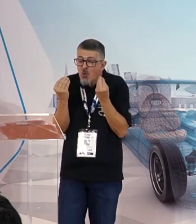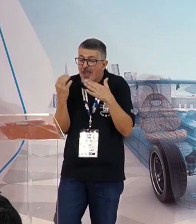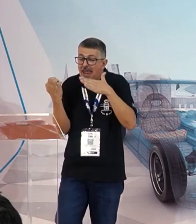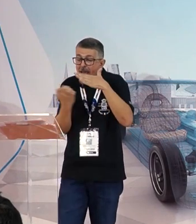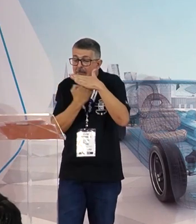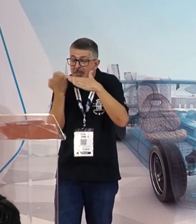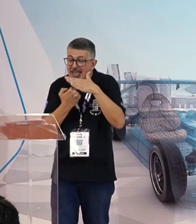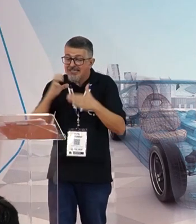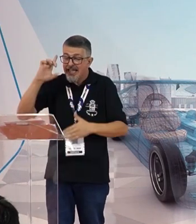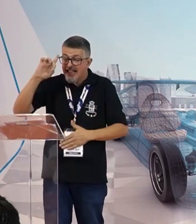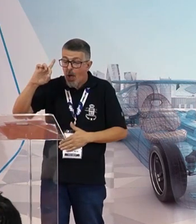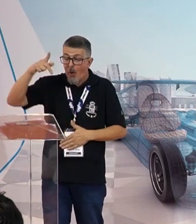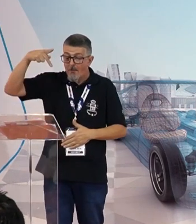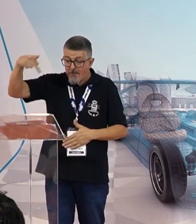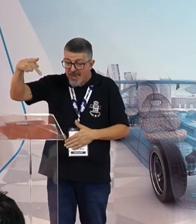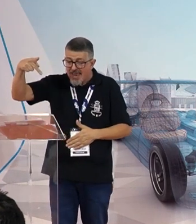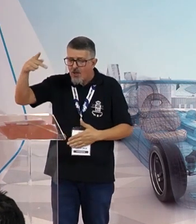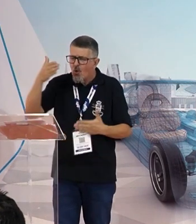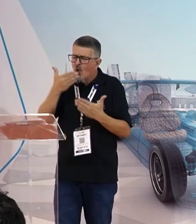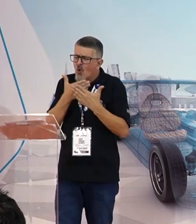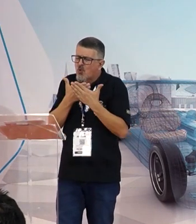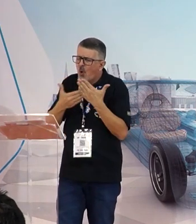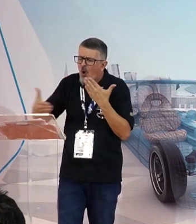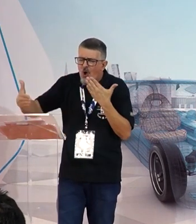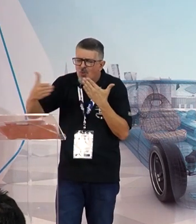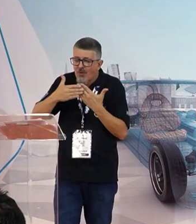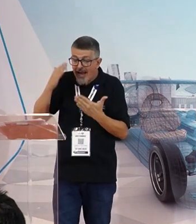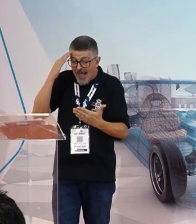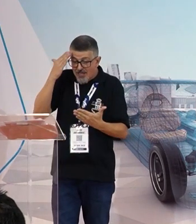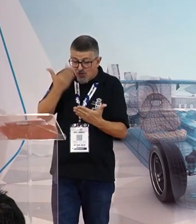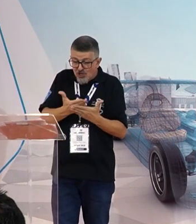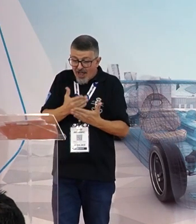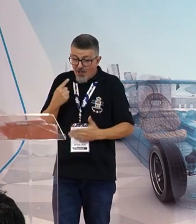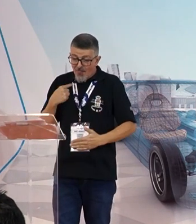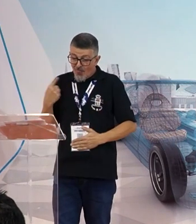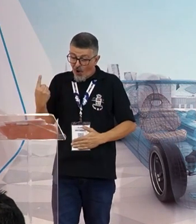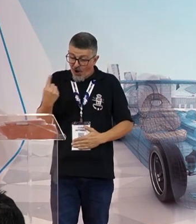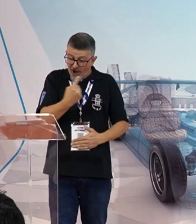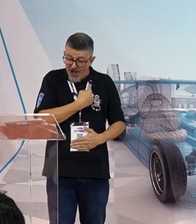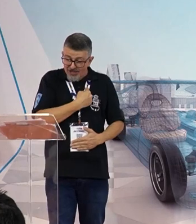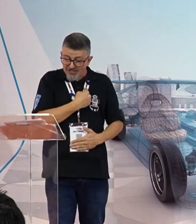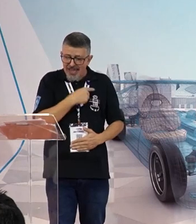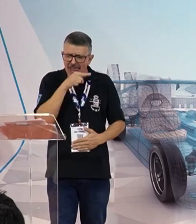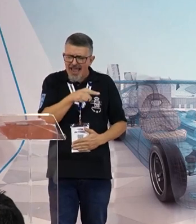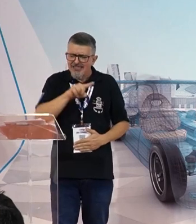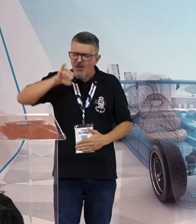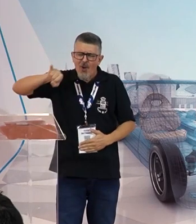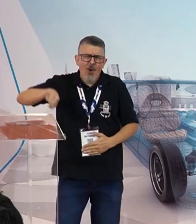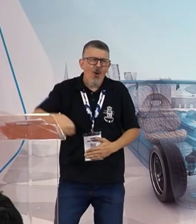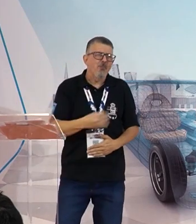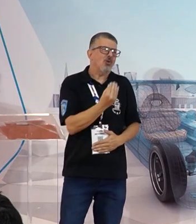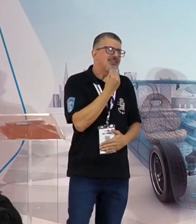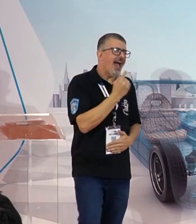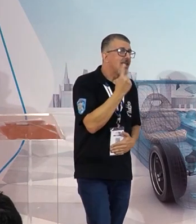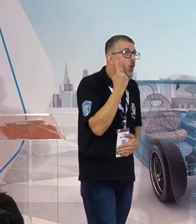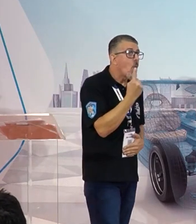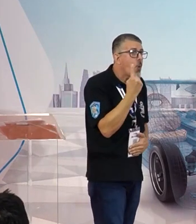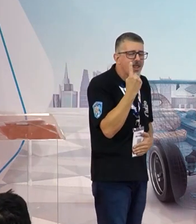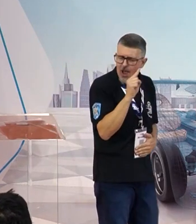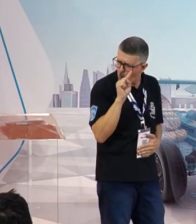muito de agradecer a empresa Delphi por acreditar em nós e nos dar